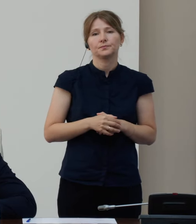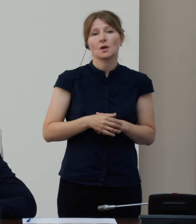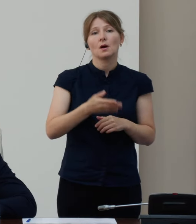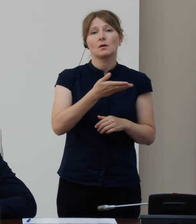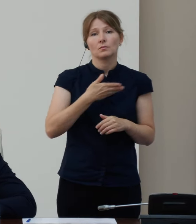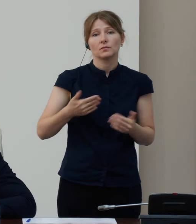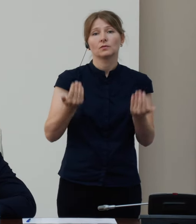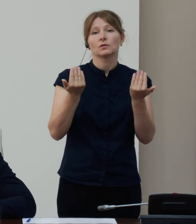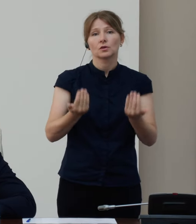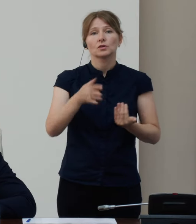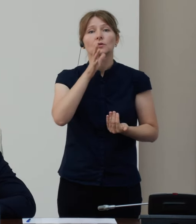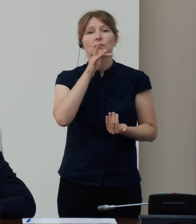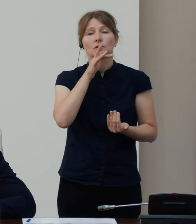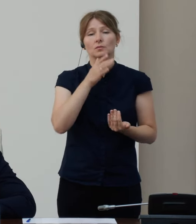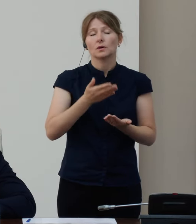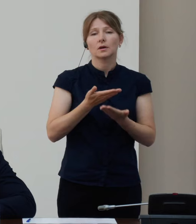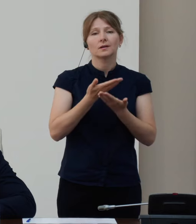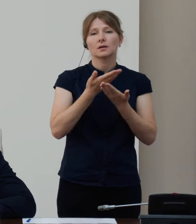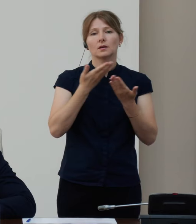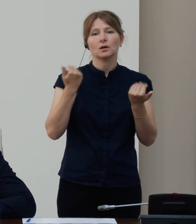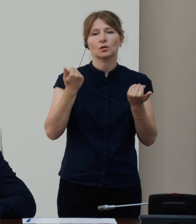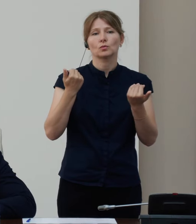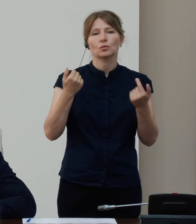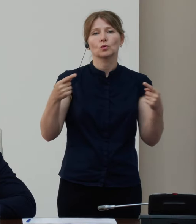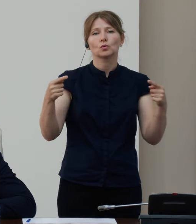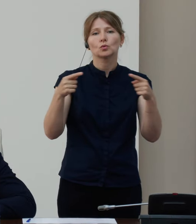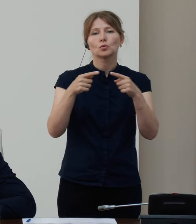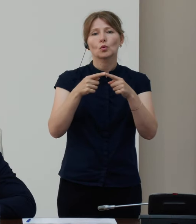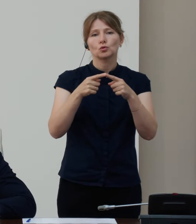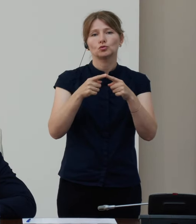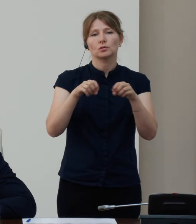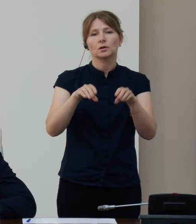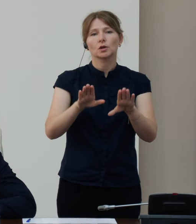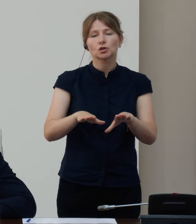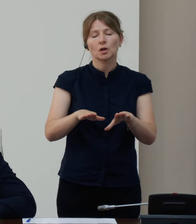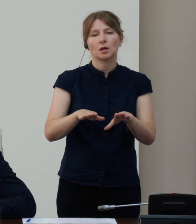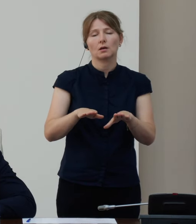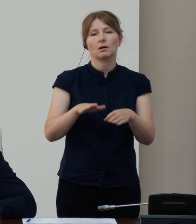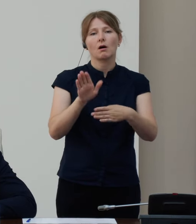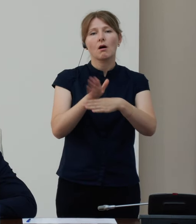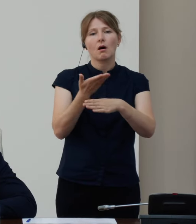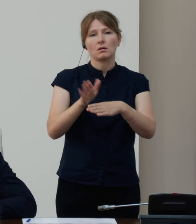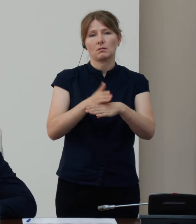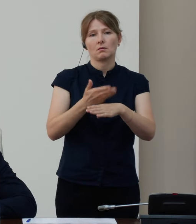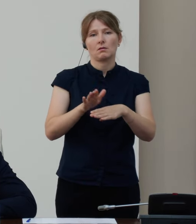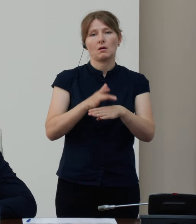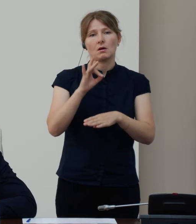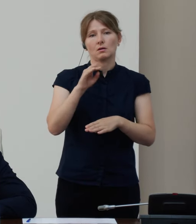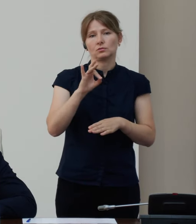Noi, la moment, nu avem un cadru clar de dezvoltare a resurselor umane. Noi trebuie să înțelegem că,